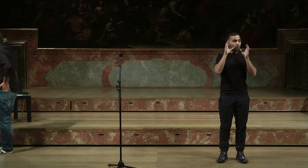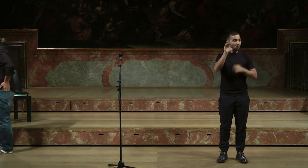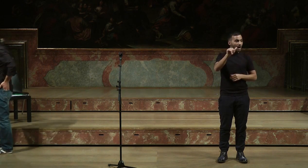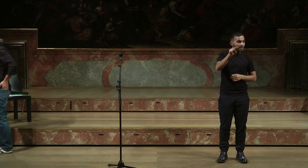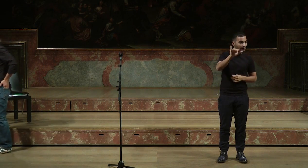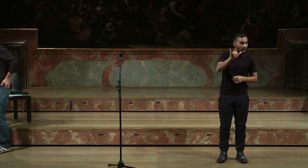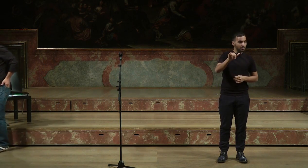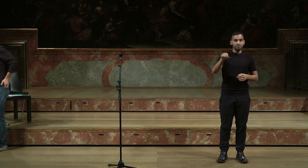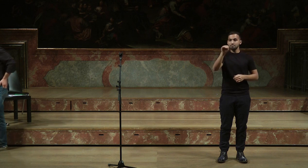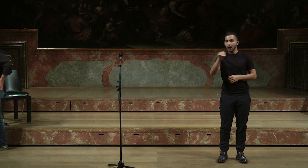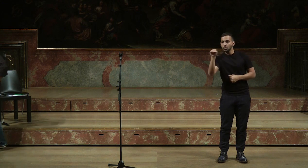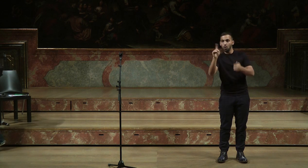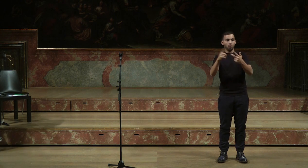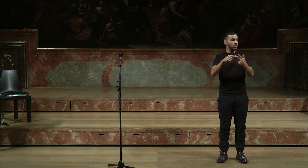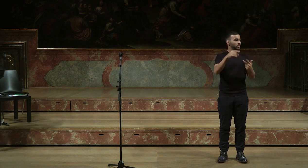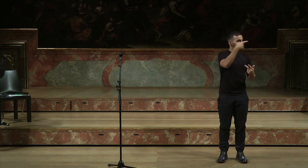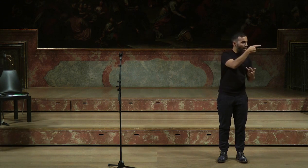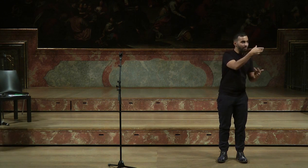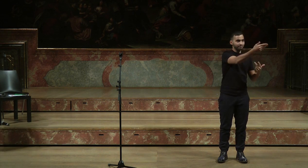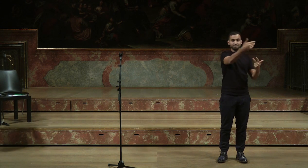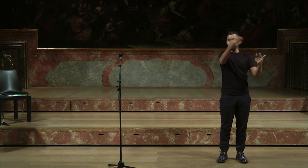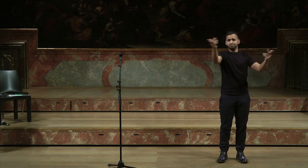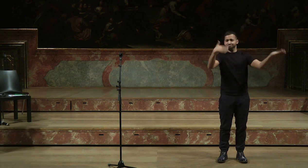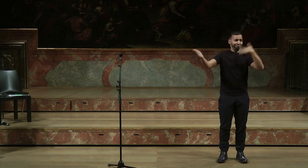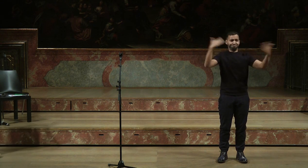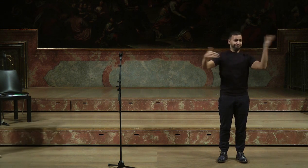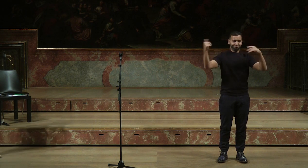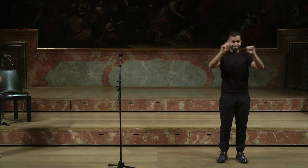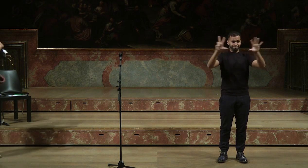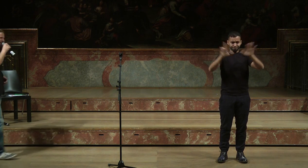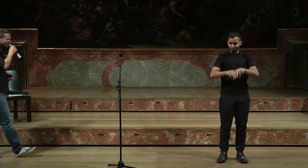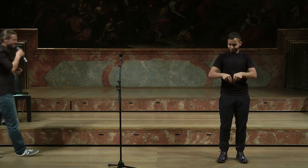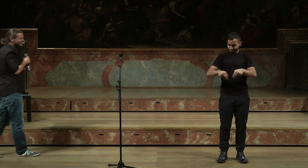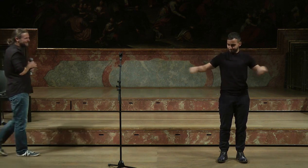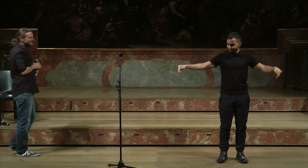Tomic, Gianreto, Giuseppe, Annalena dabei und Yannick Steinkellner.